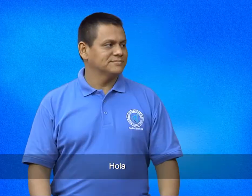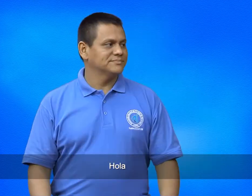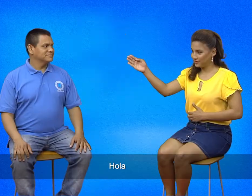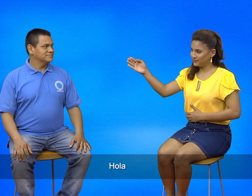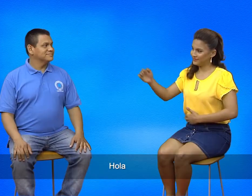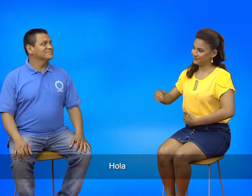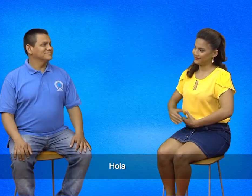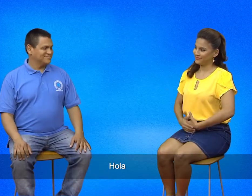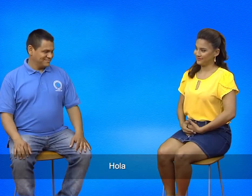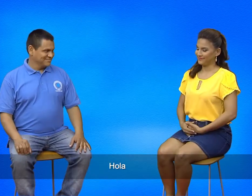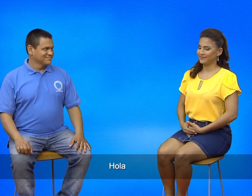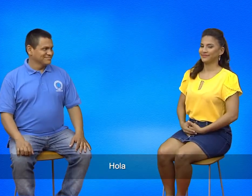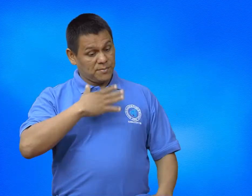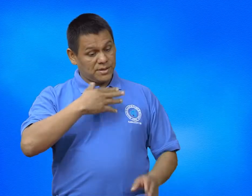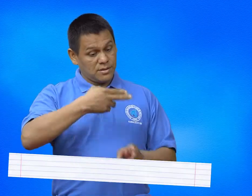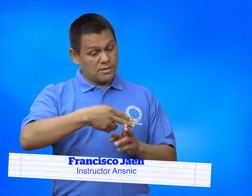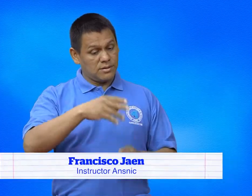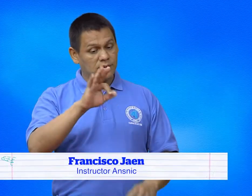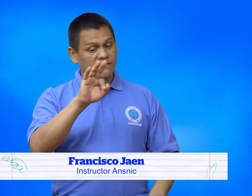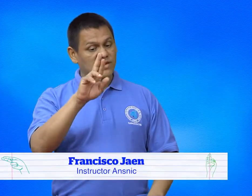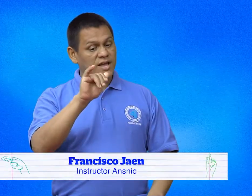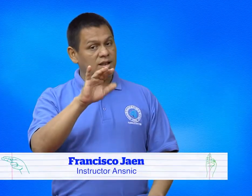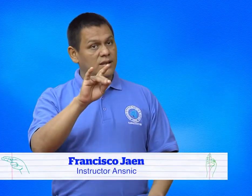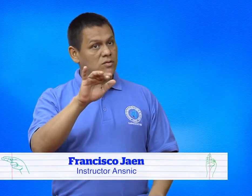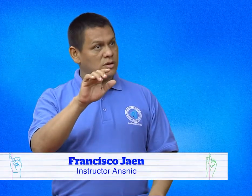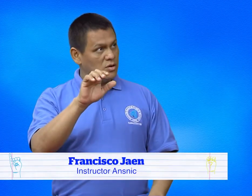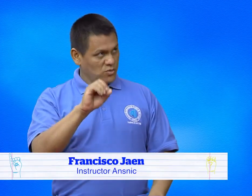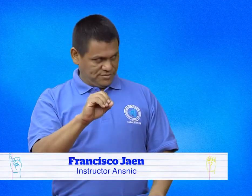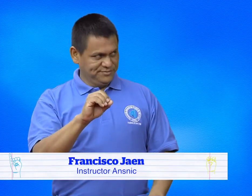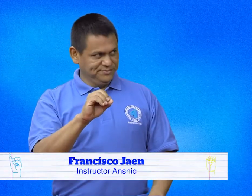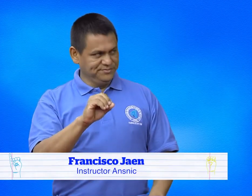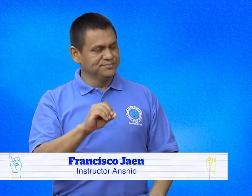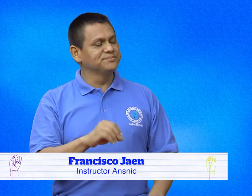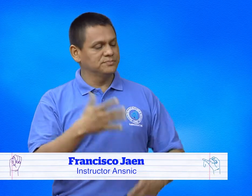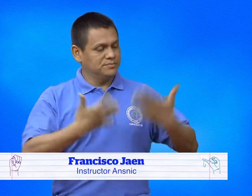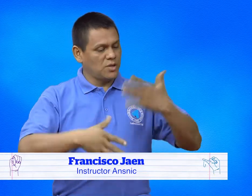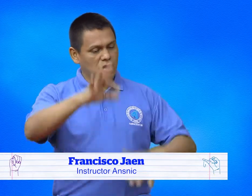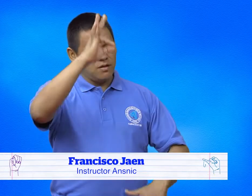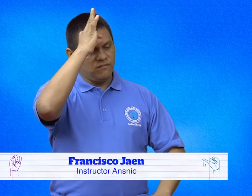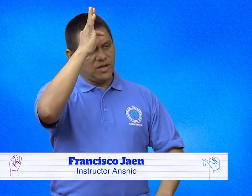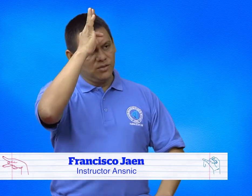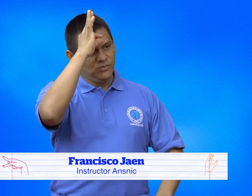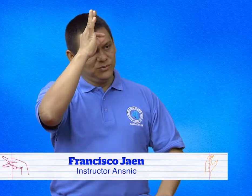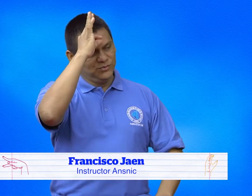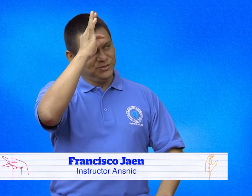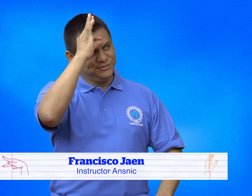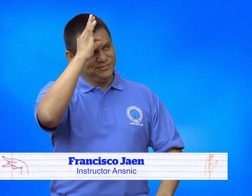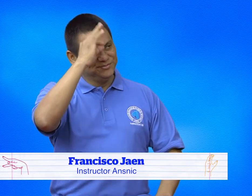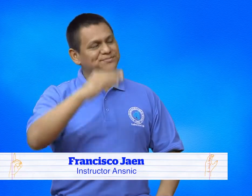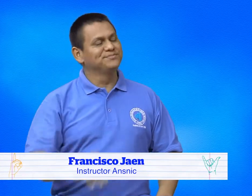hola mi nombre es francisco esta es mi seña